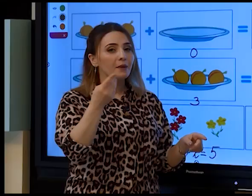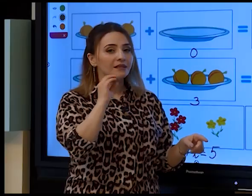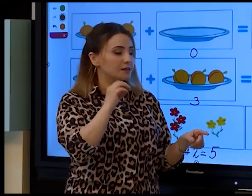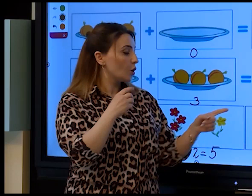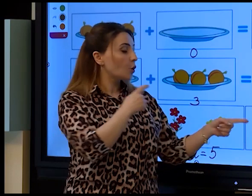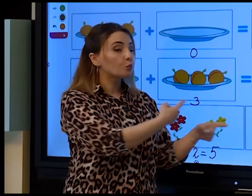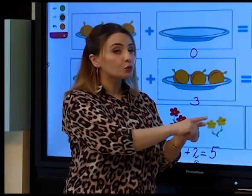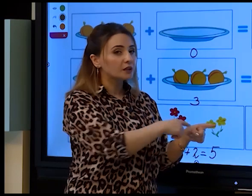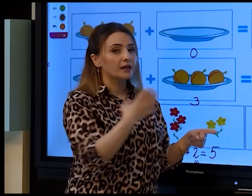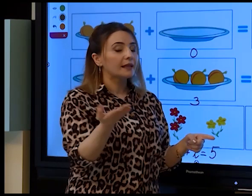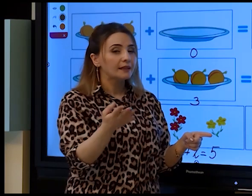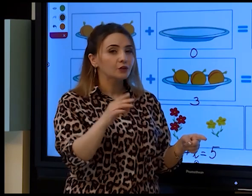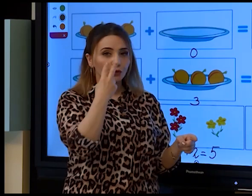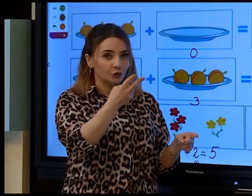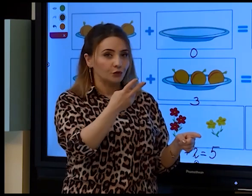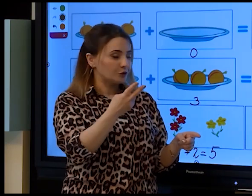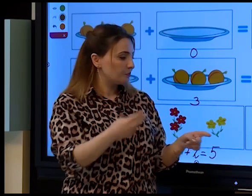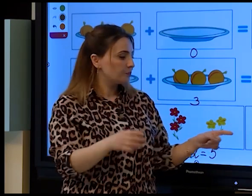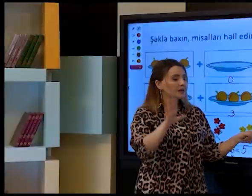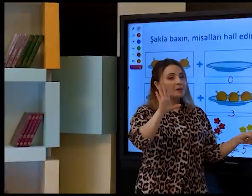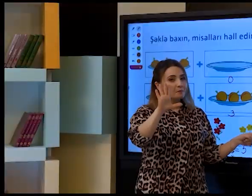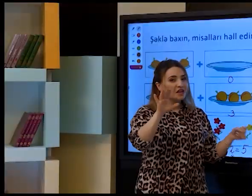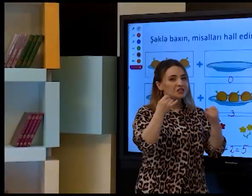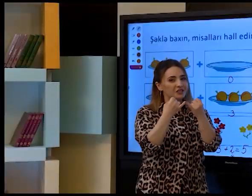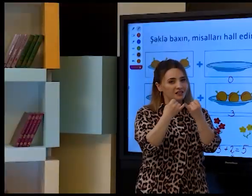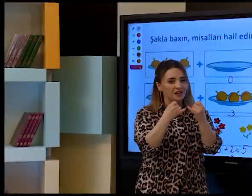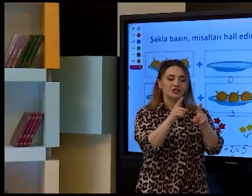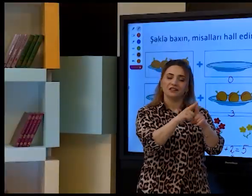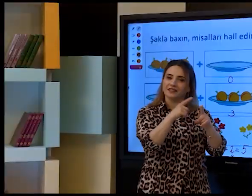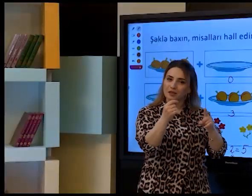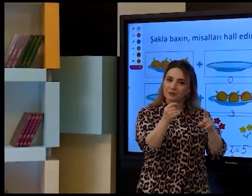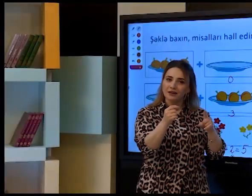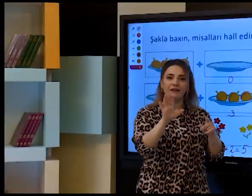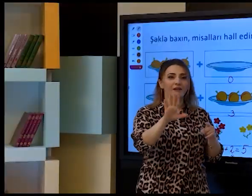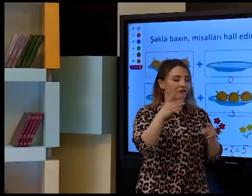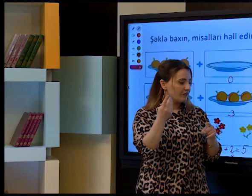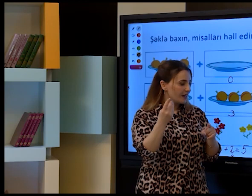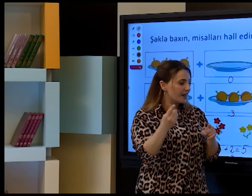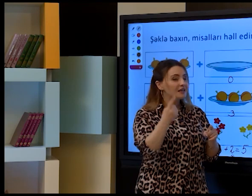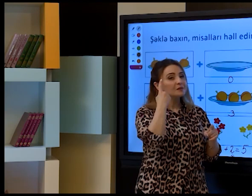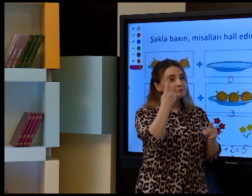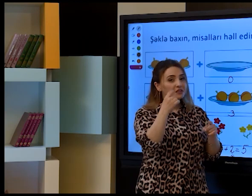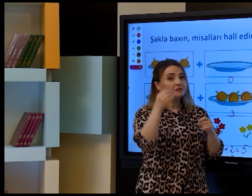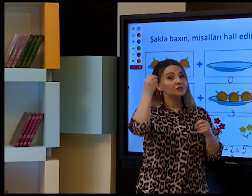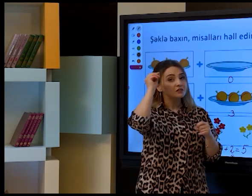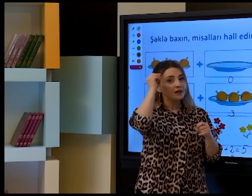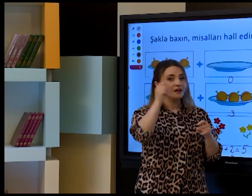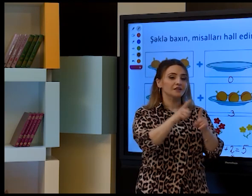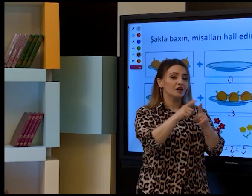Bəs burada nə görürük? 5 yaşıl yarpaq və 1 sarı